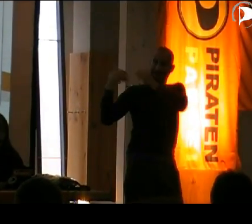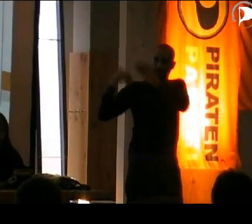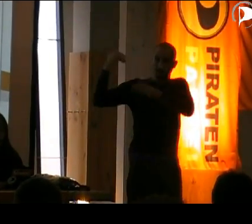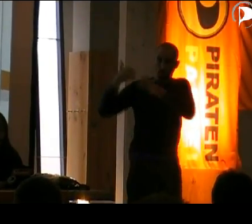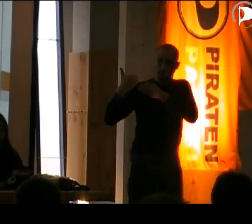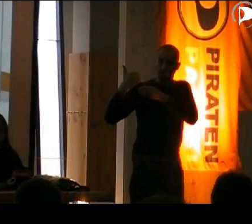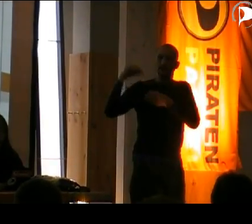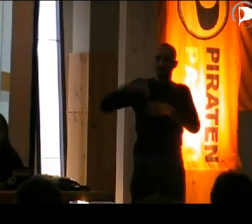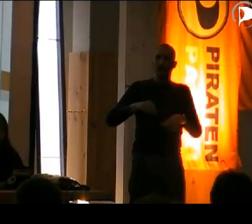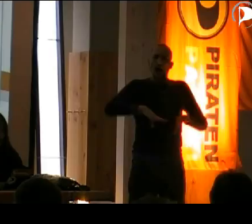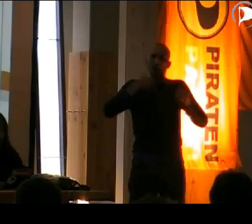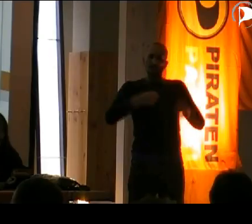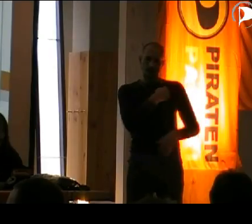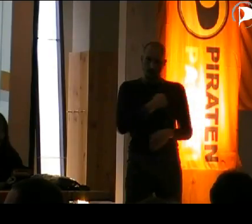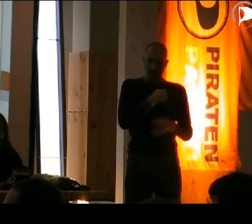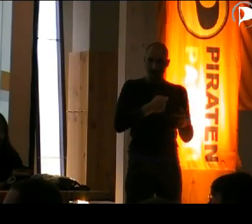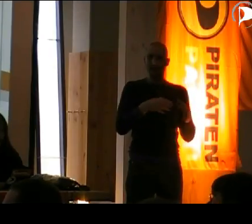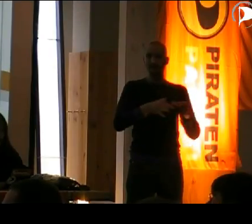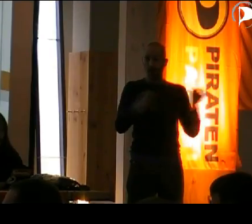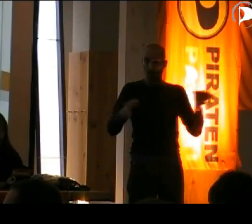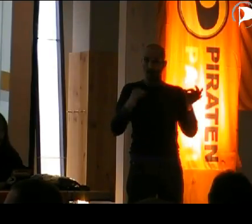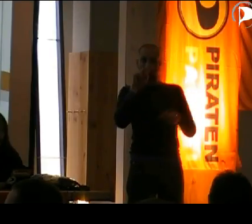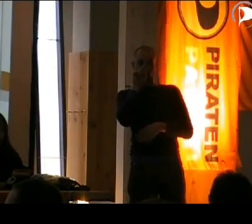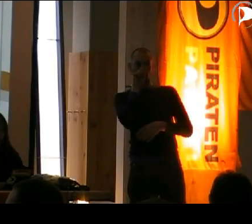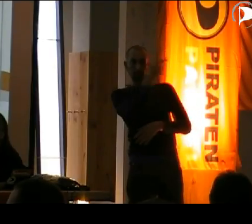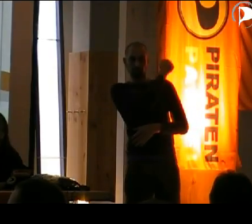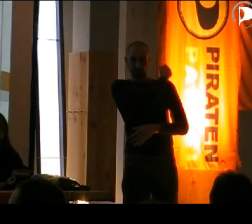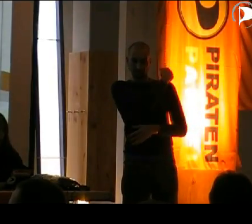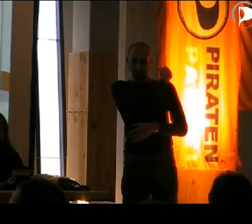anfang des vertrages von 61 jahren